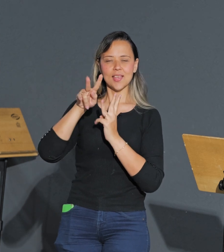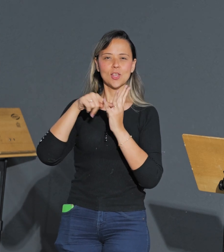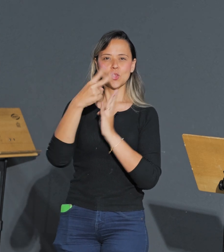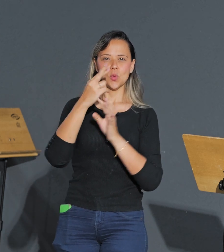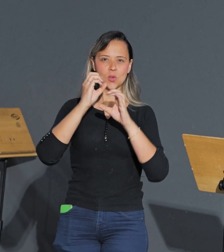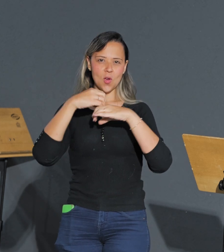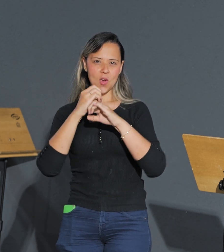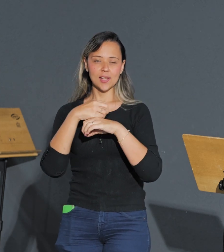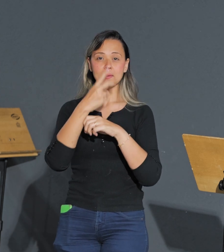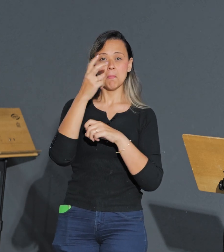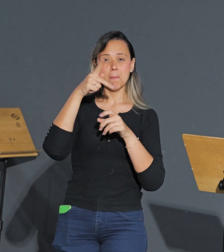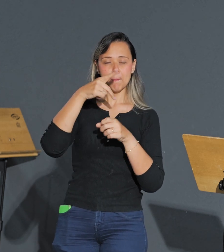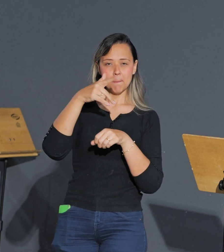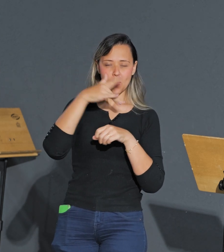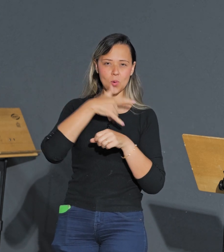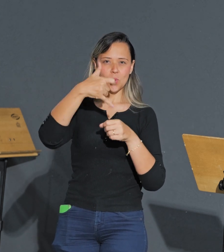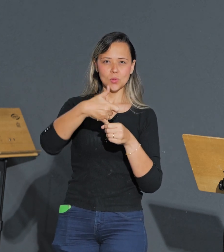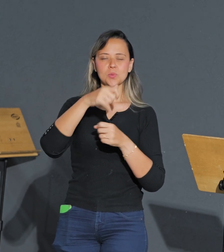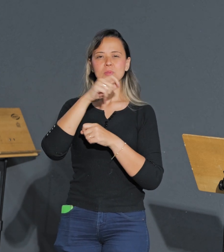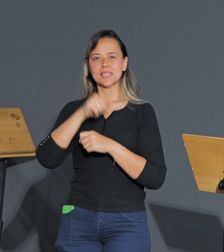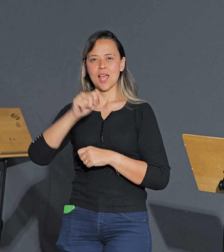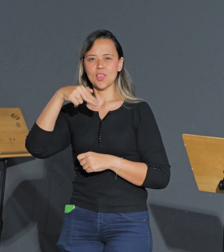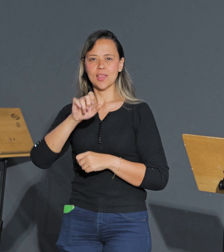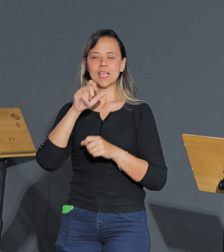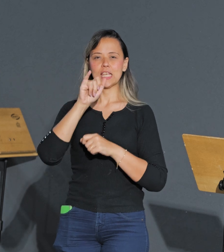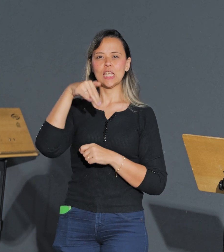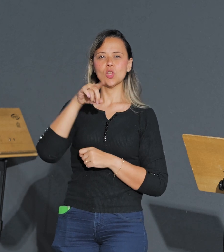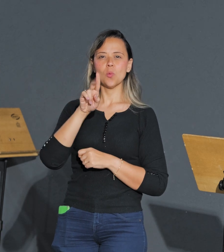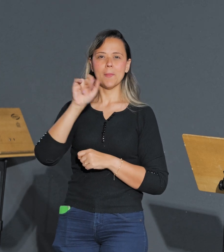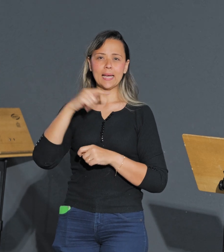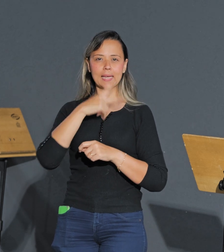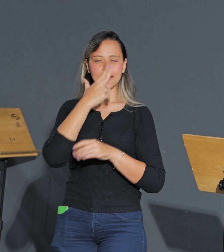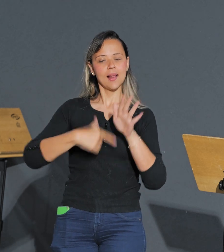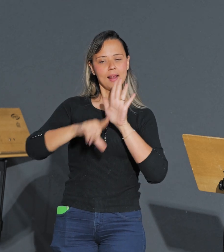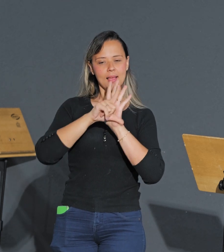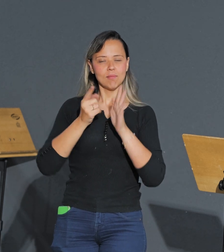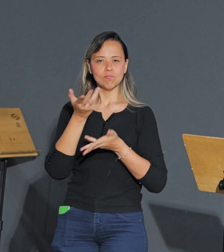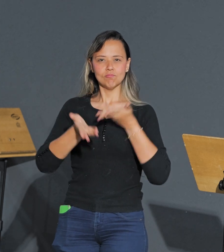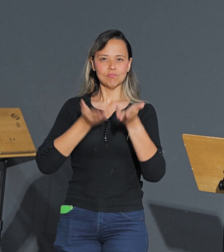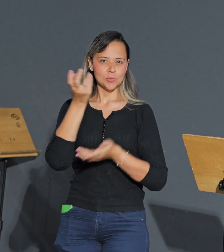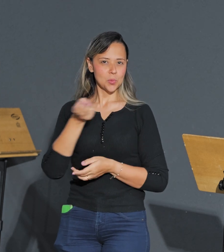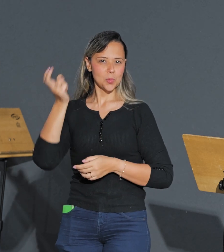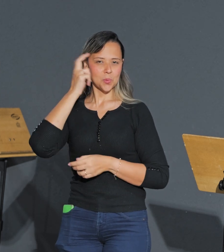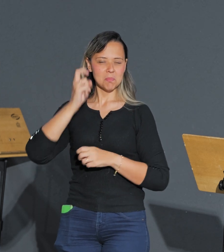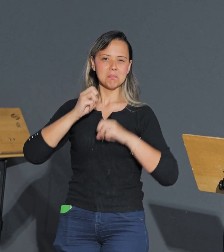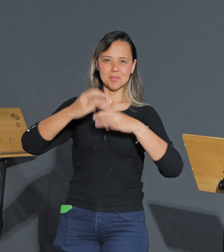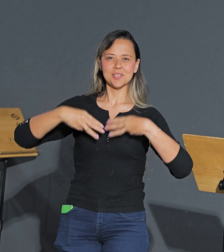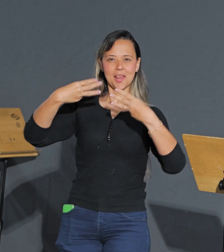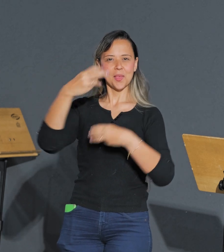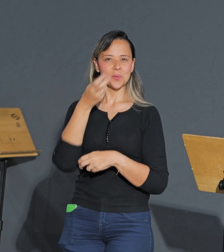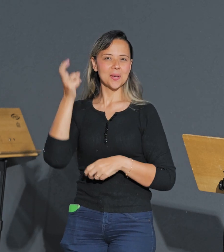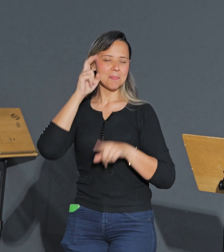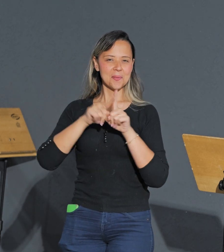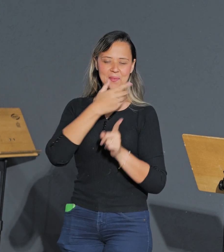Duas Rodas, Posto Mime, Zanotti e Indumac, por meio do Lei do Incentivo à Cultura, do Ministério da Cultura